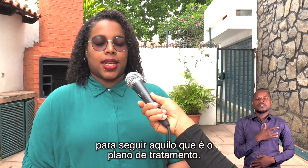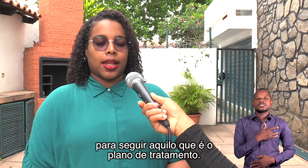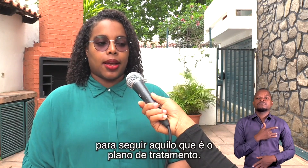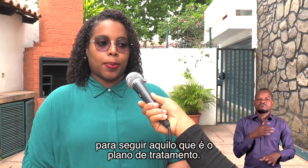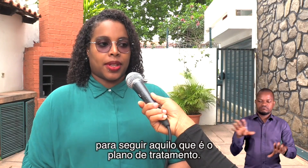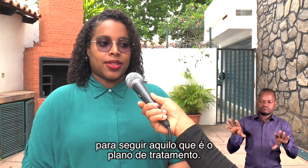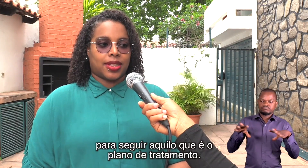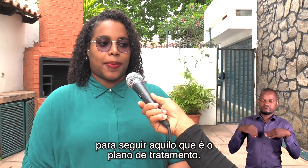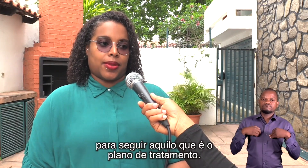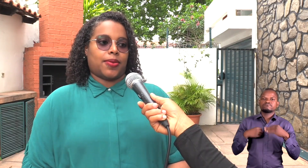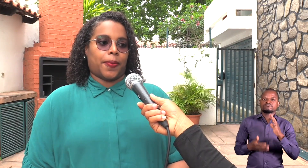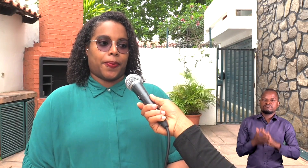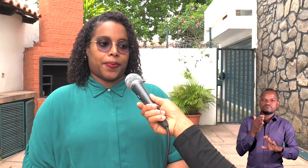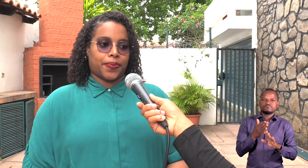aquilo que é o plano de tratamento.